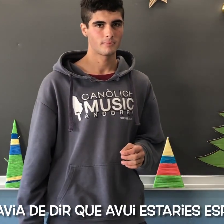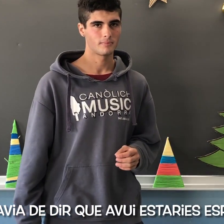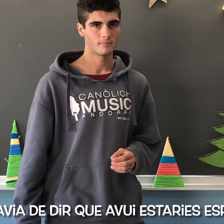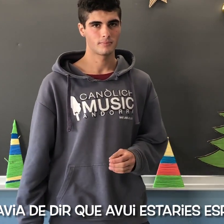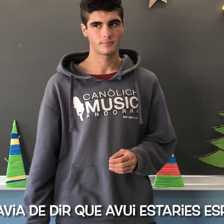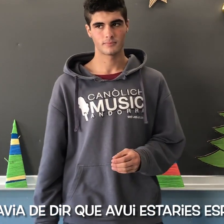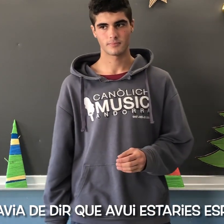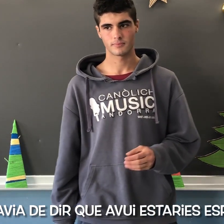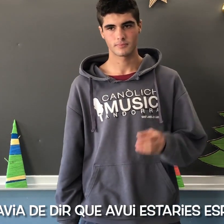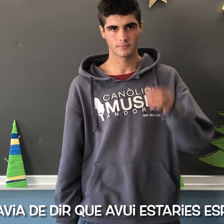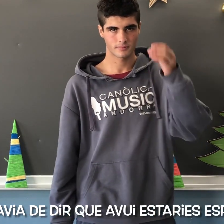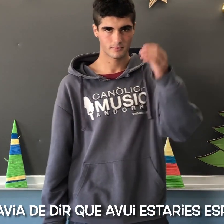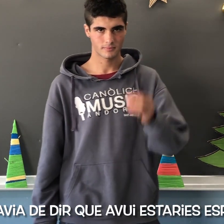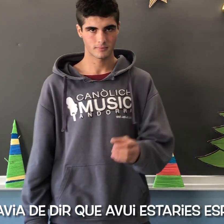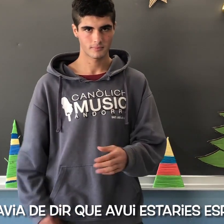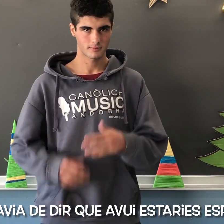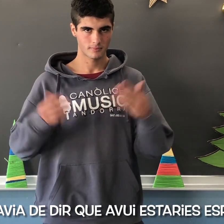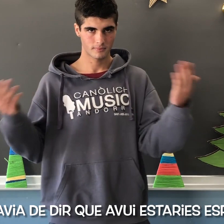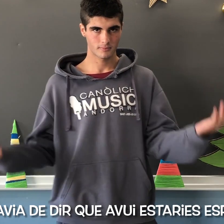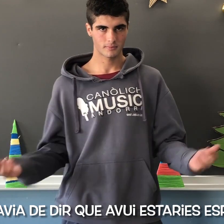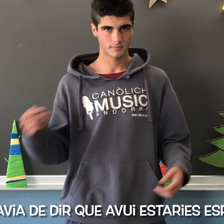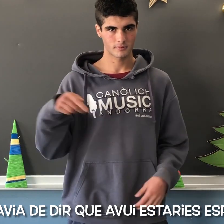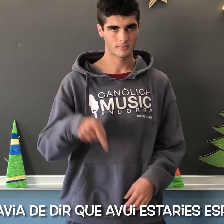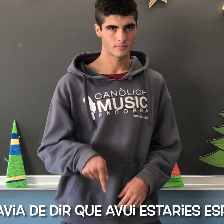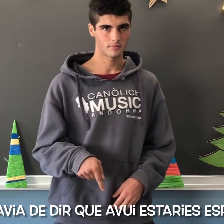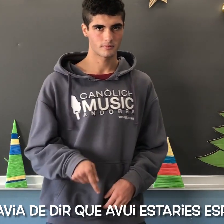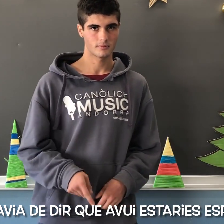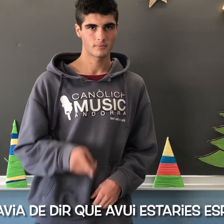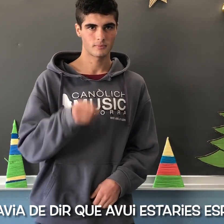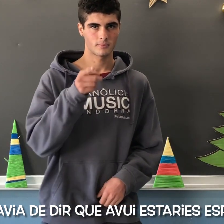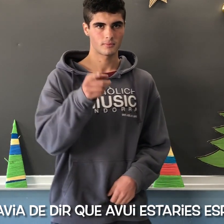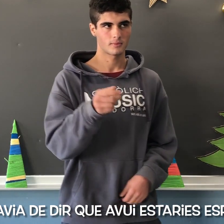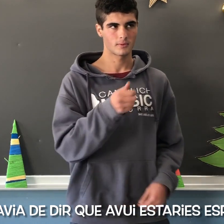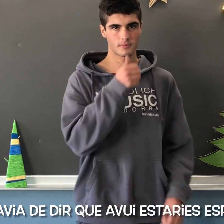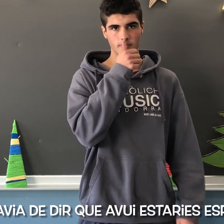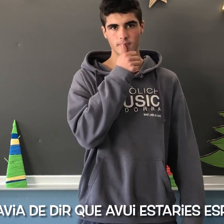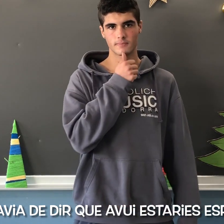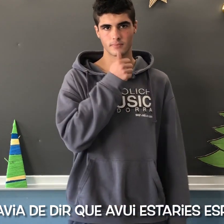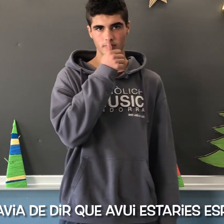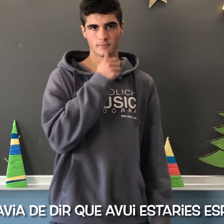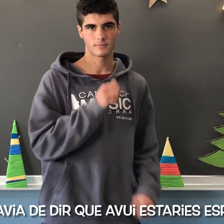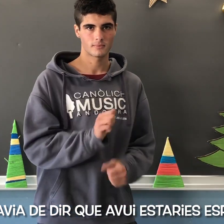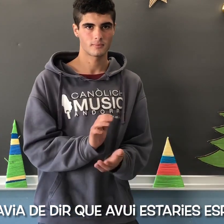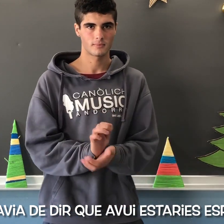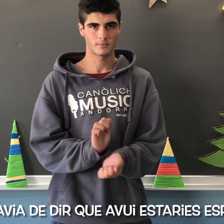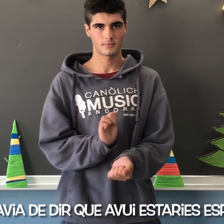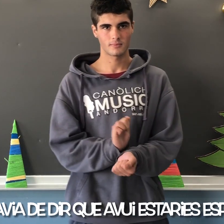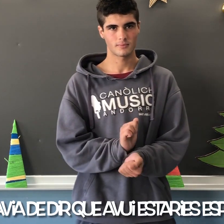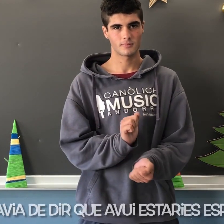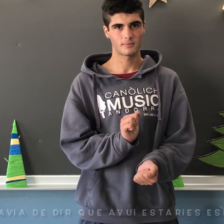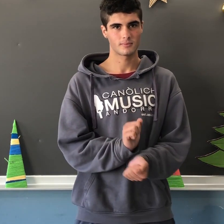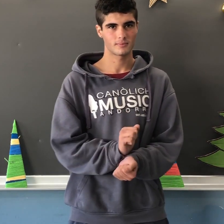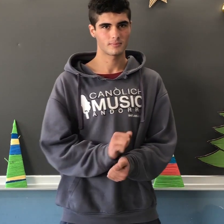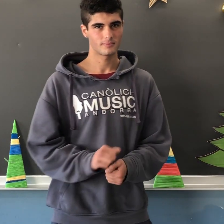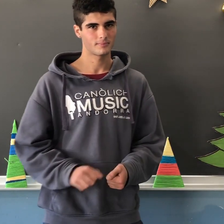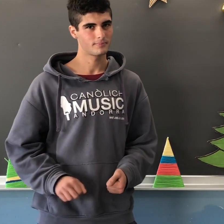Qui havia de dir que avui estaries esperant que